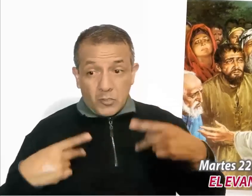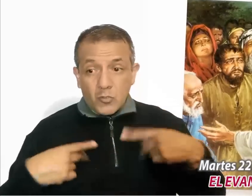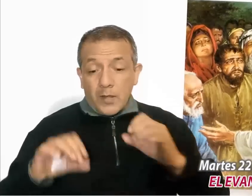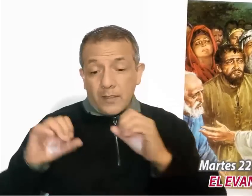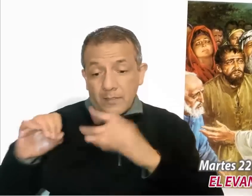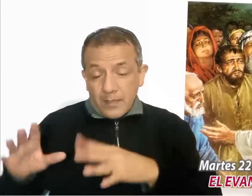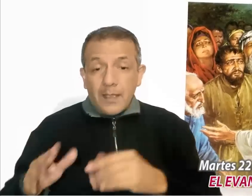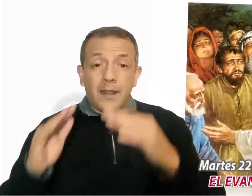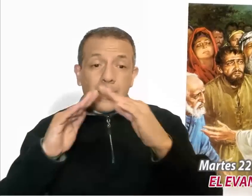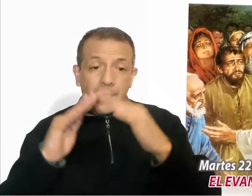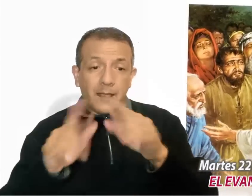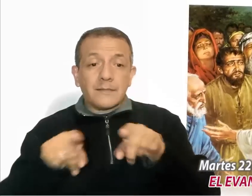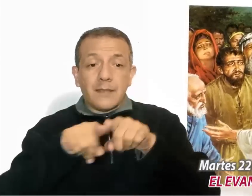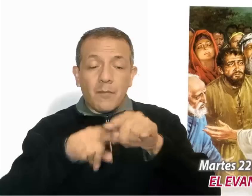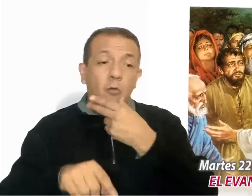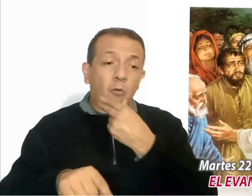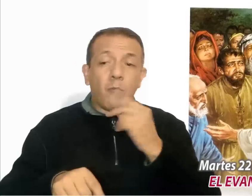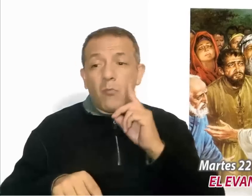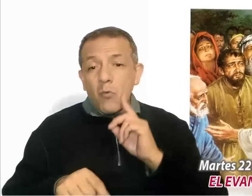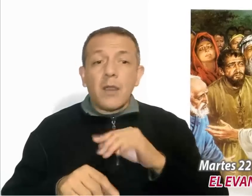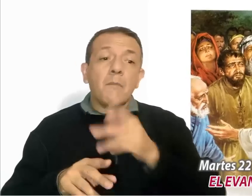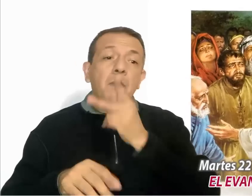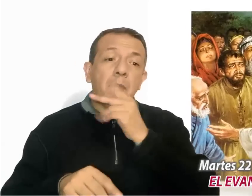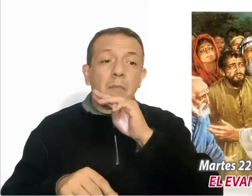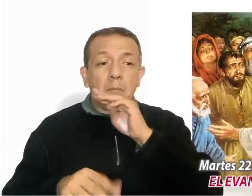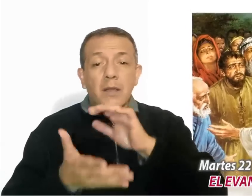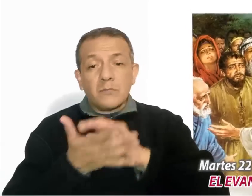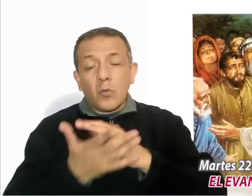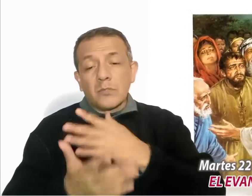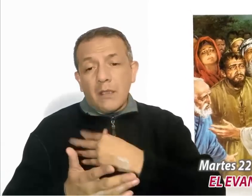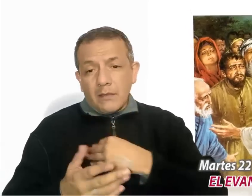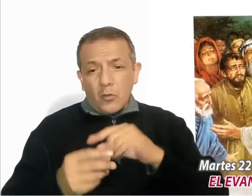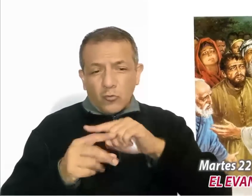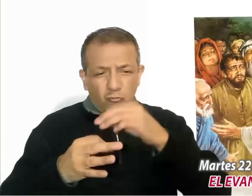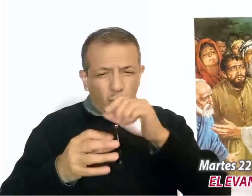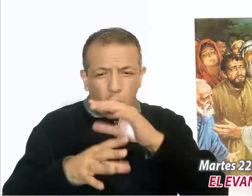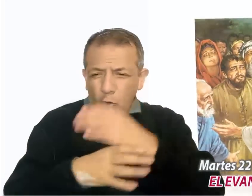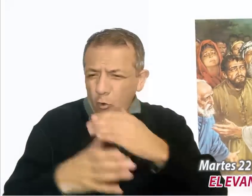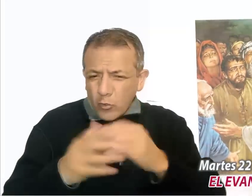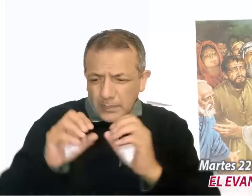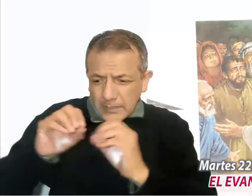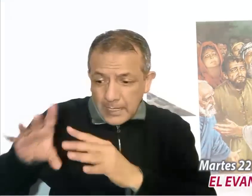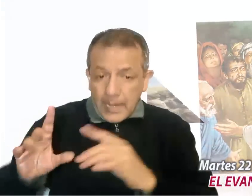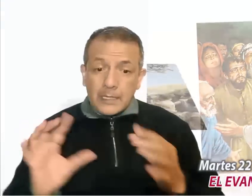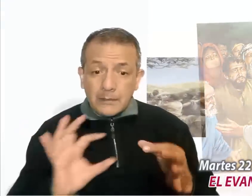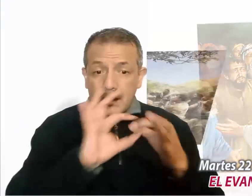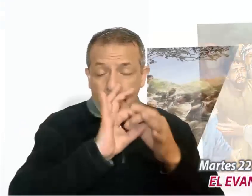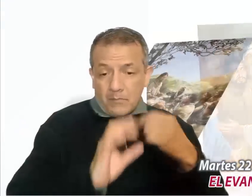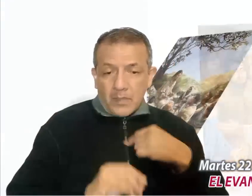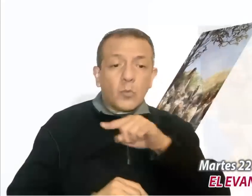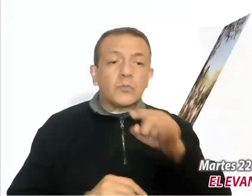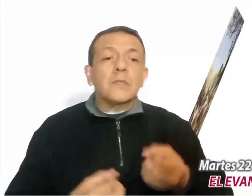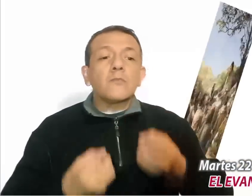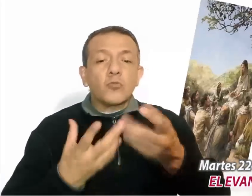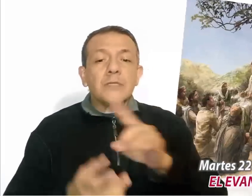o hermanos, o hermanas, o padre, o madre, o esposa, o hijos, o propiedades,